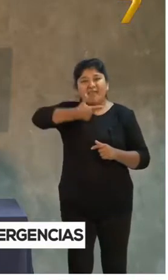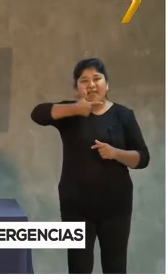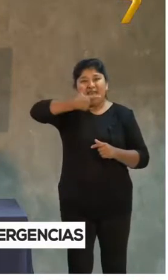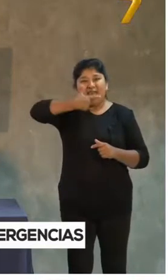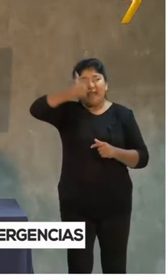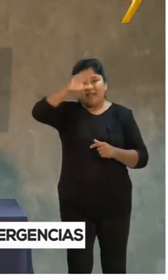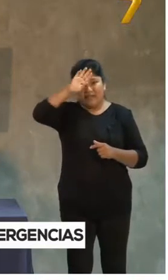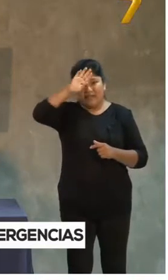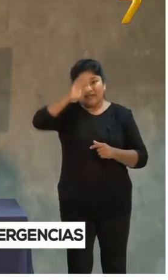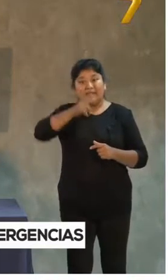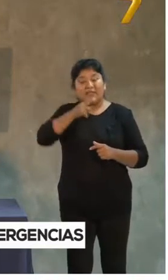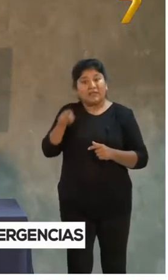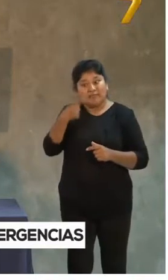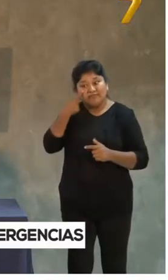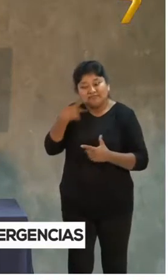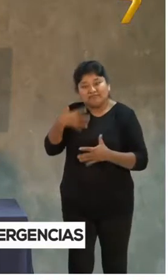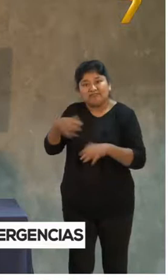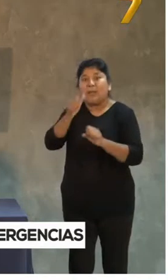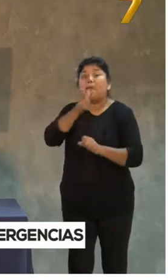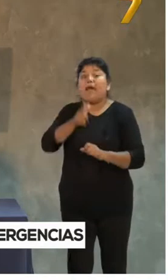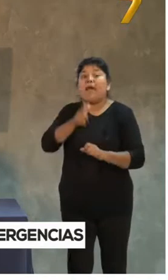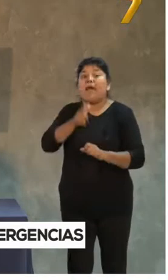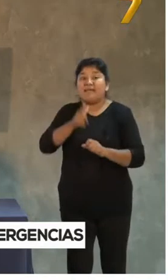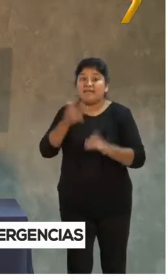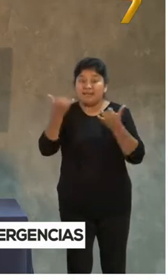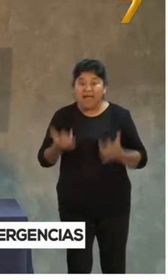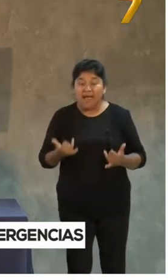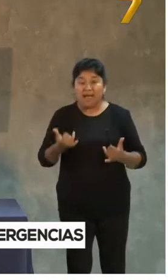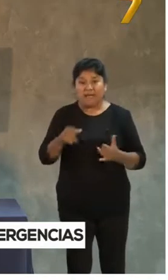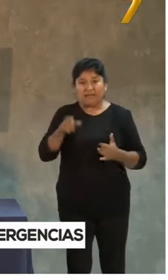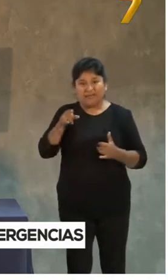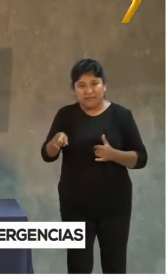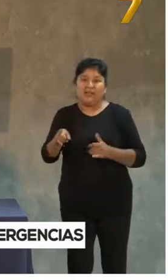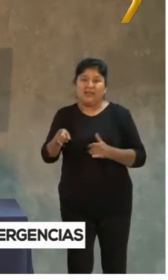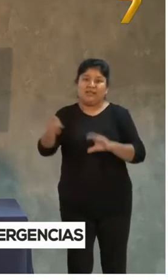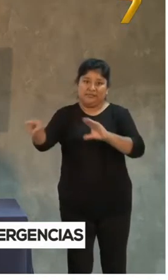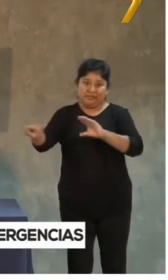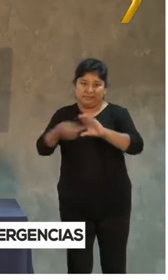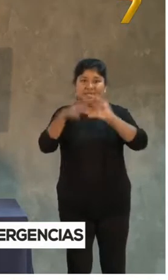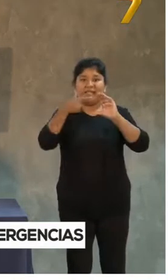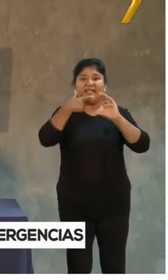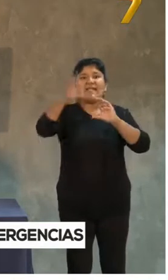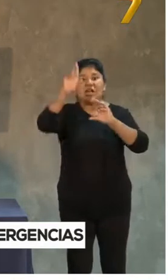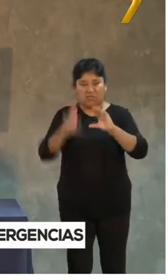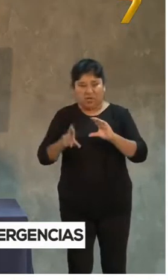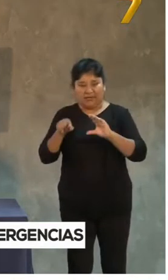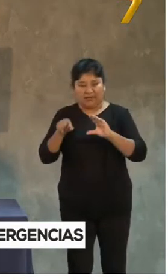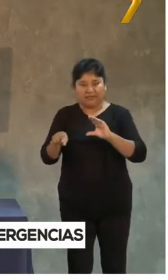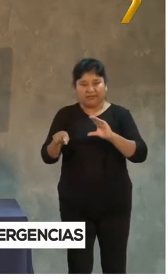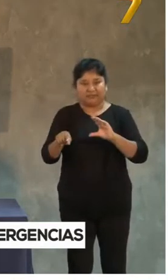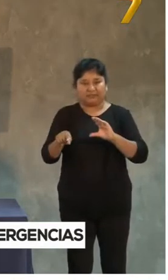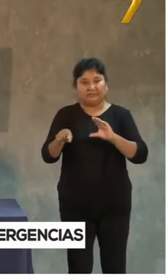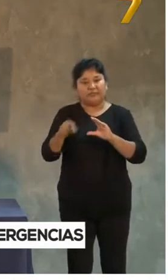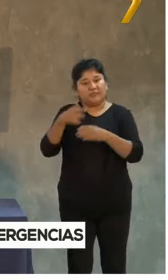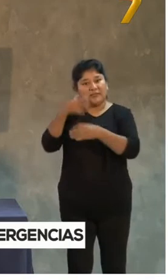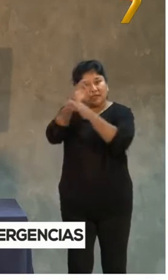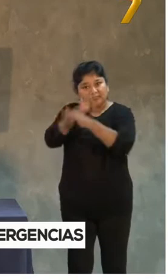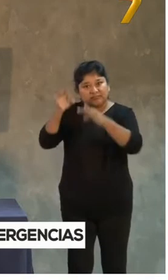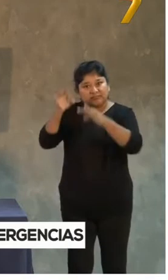el estado de caso sospechoso. Se ingresa en el hospital San Roque y se le toman las muestras, como es,